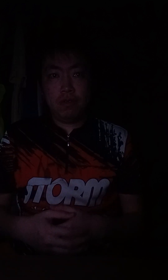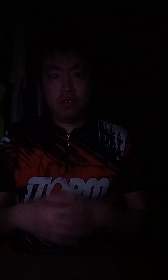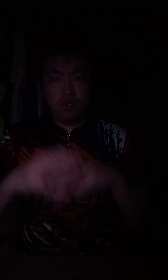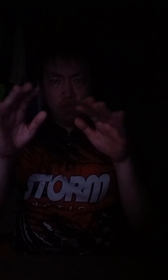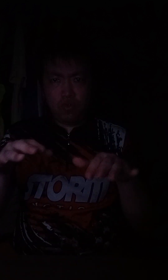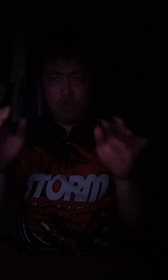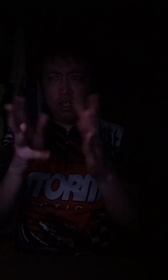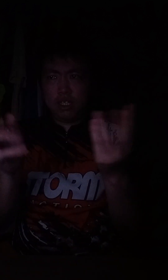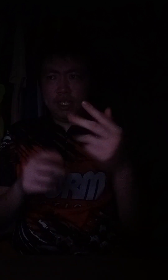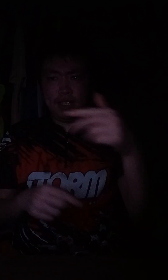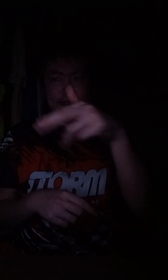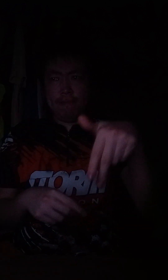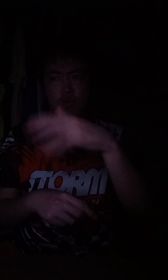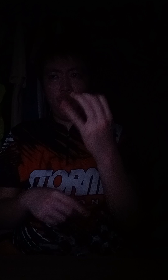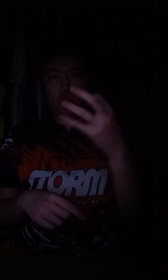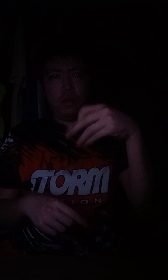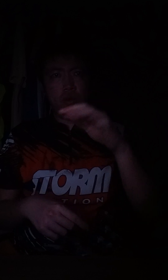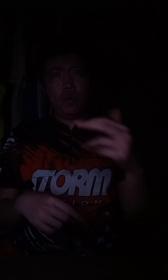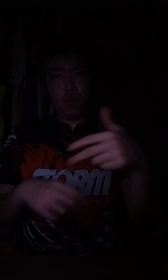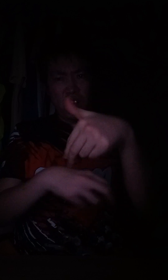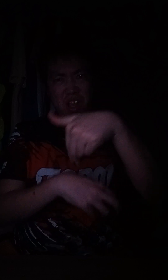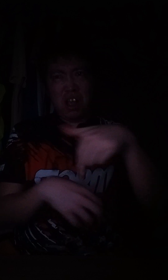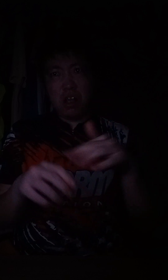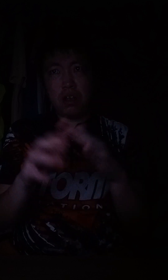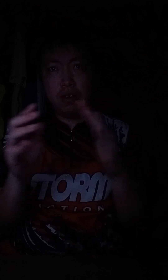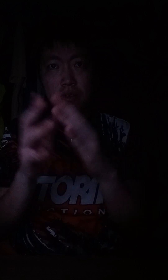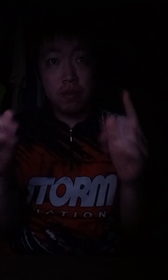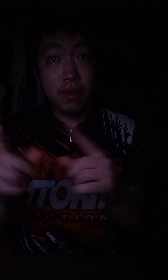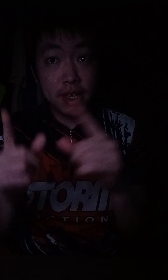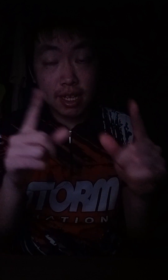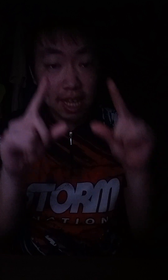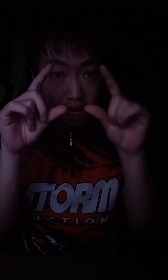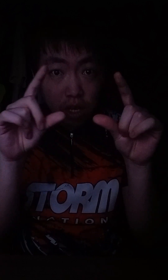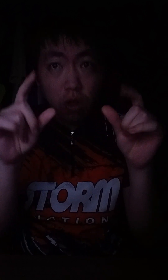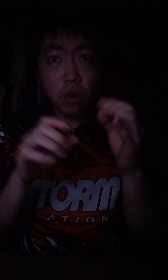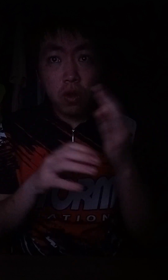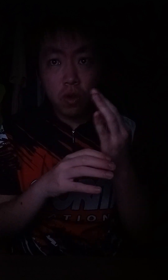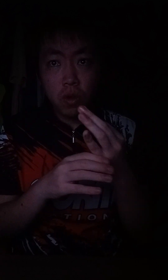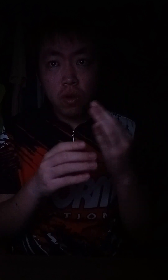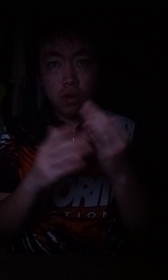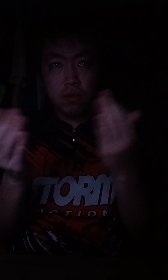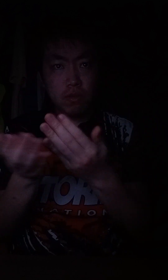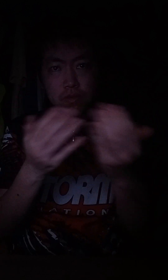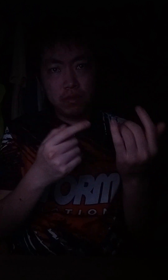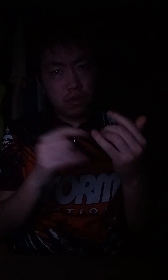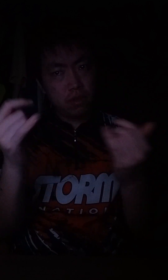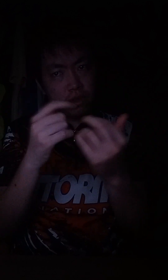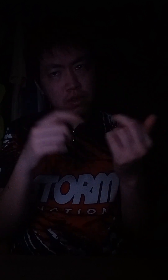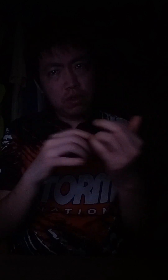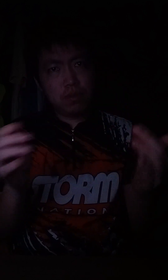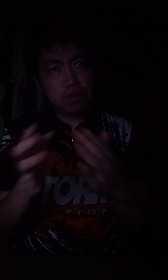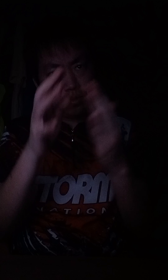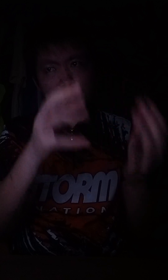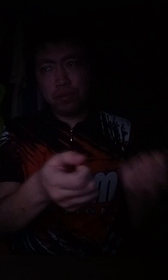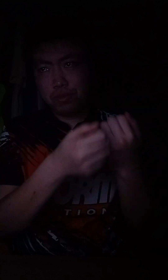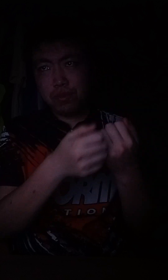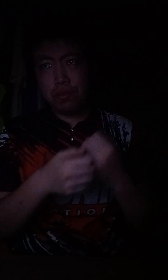주민센터에서 일하는 공무원이 여자 화장실에 몰래 카메라를 설치해두고 여성 민원인들을 찍어오다가 경찰에 붙잡혔습니다.